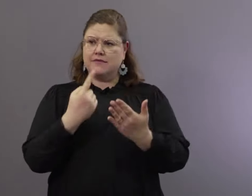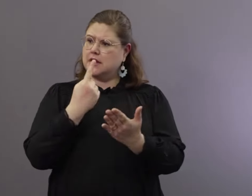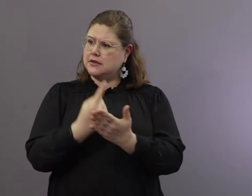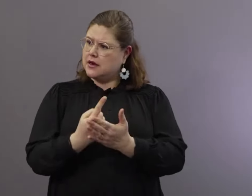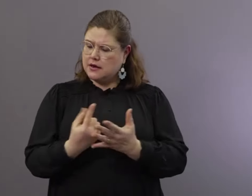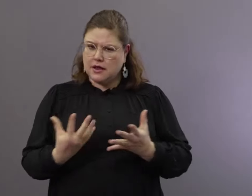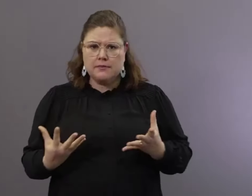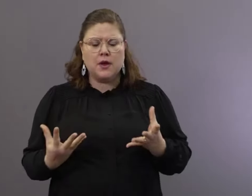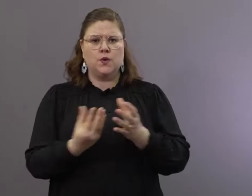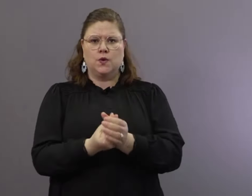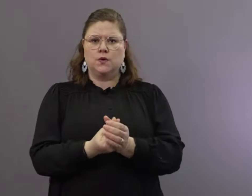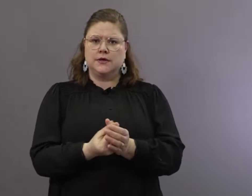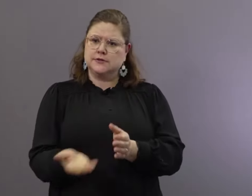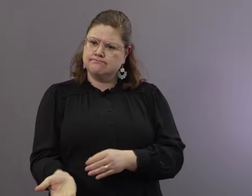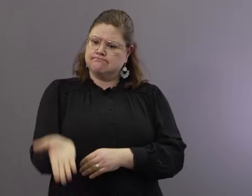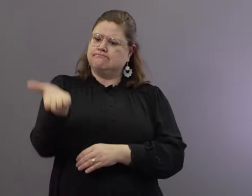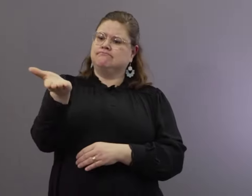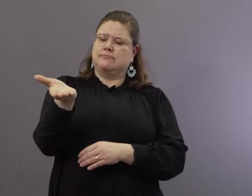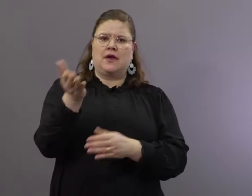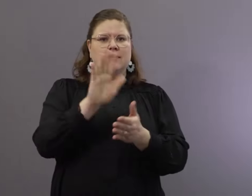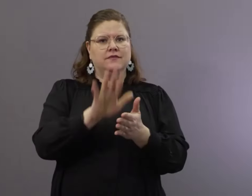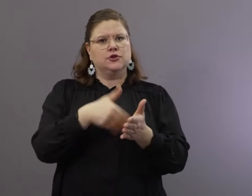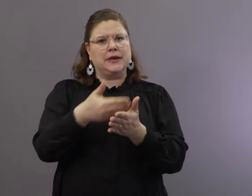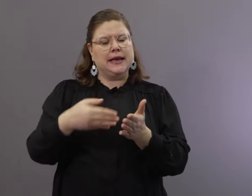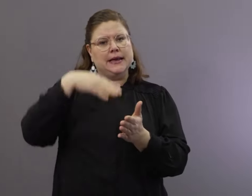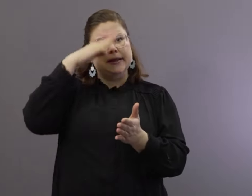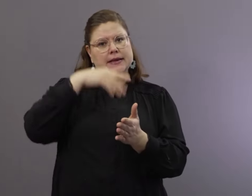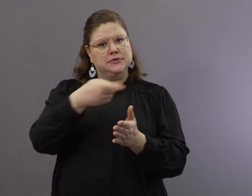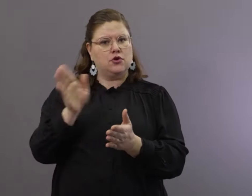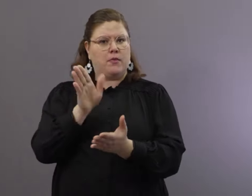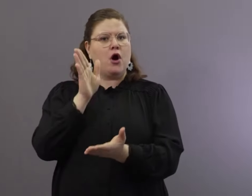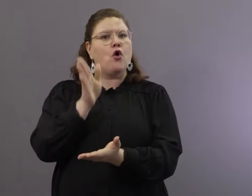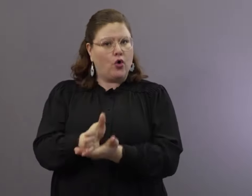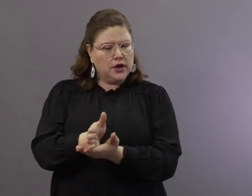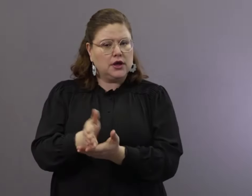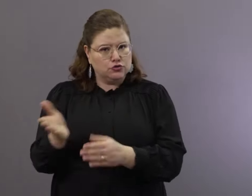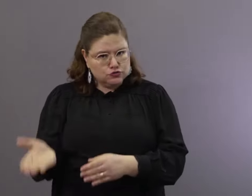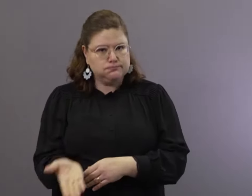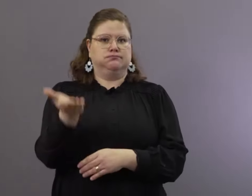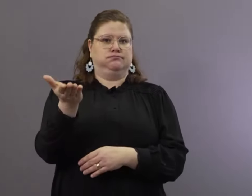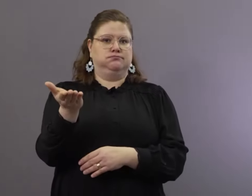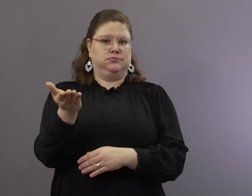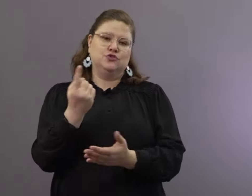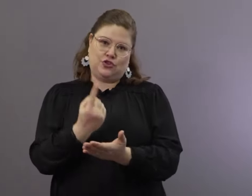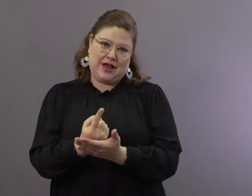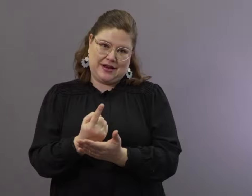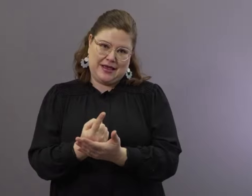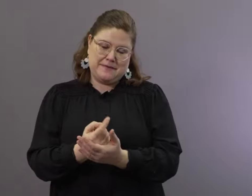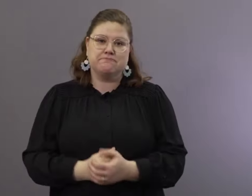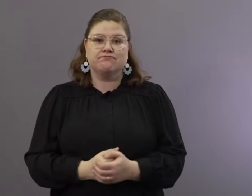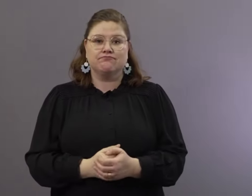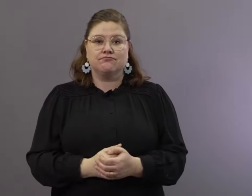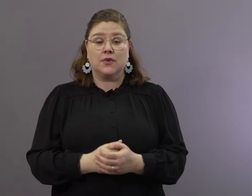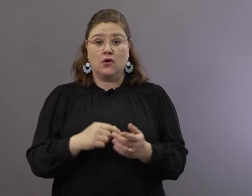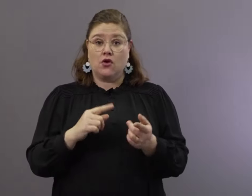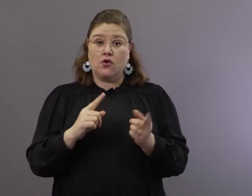yhdessä vahvasti esille viittomakielisten ihmisten oikeudet. Varmasti moni teistä tietää,